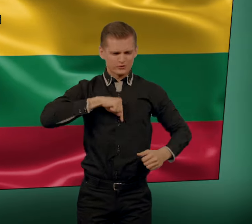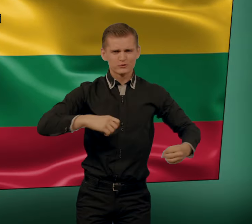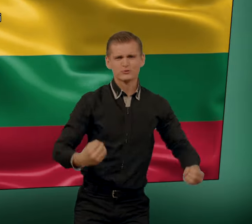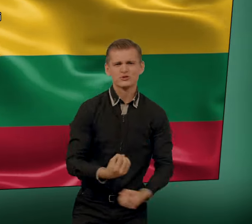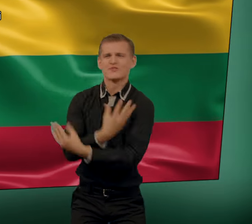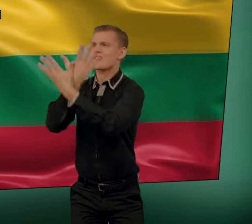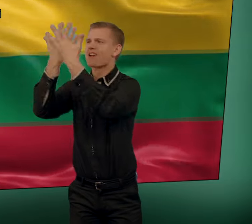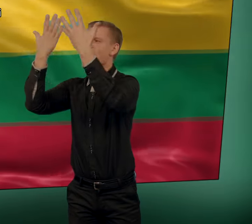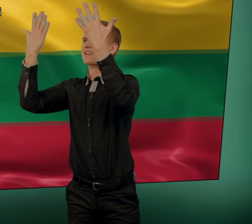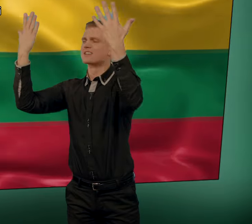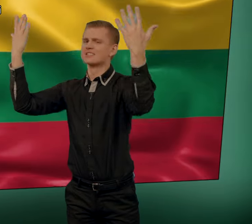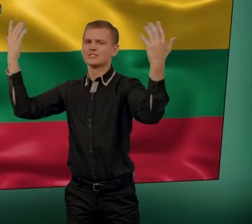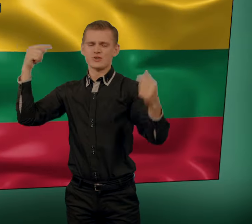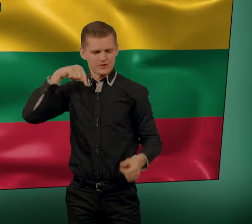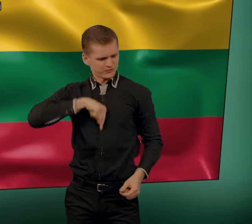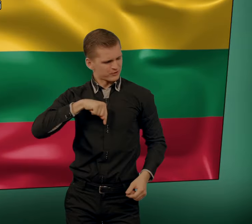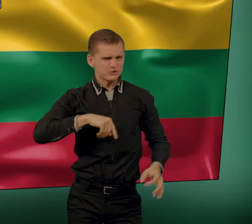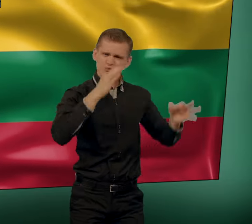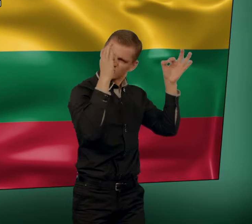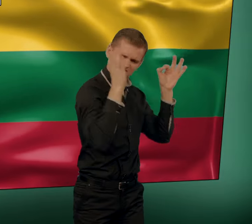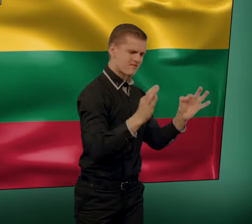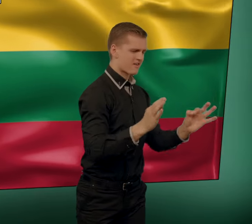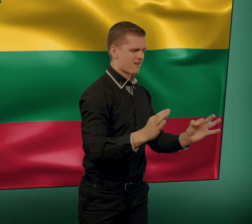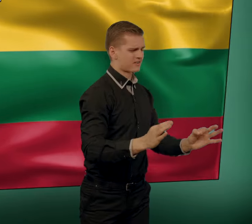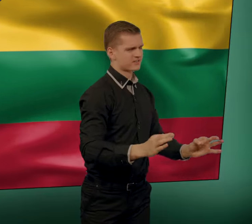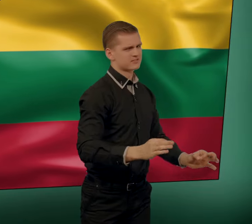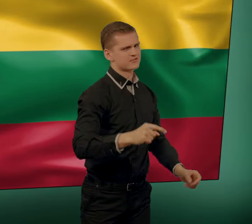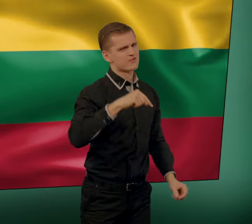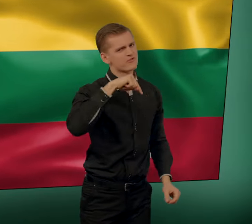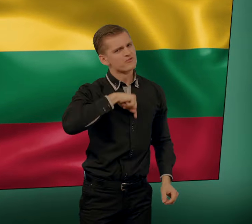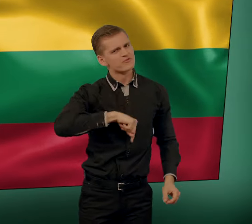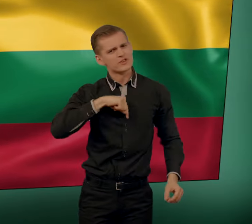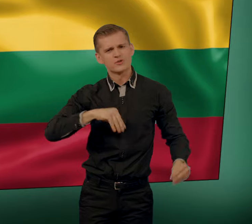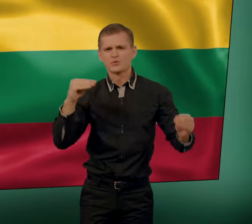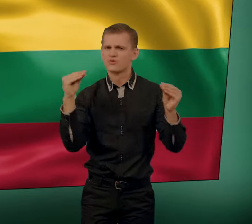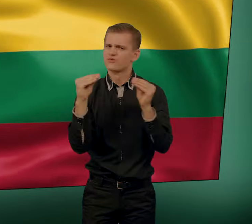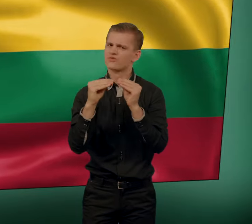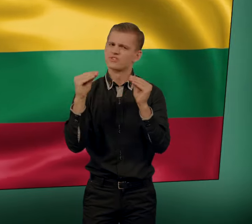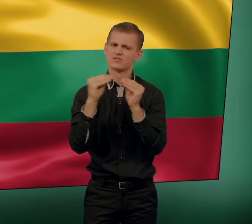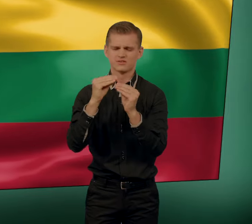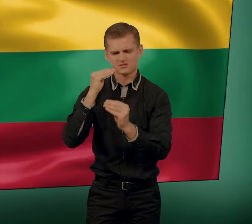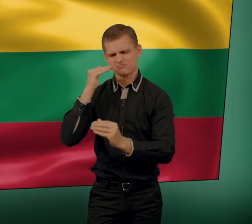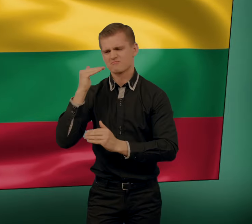šviesa, ir kiesa, Nūs žingsnius